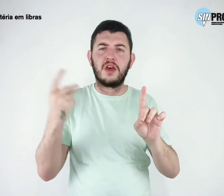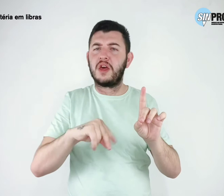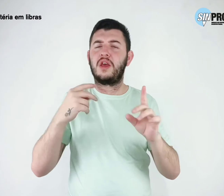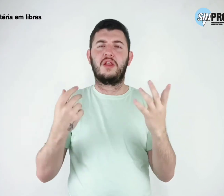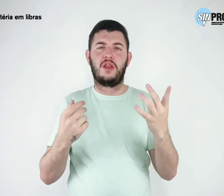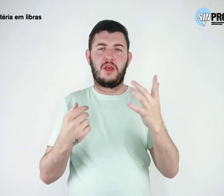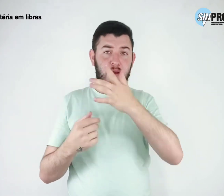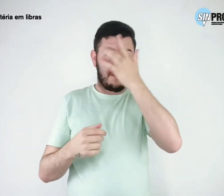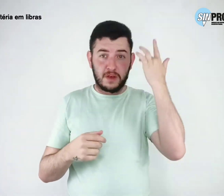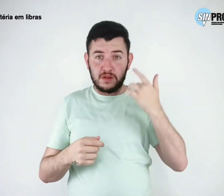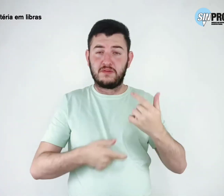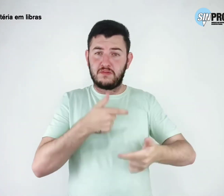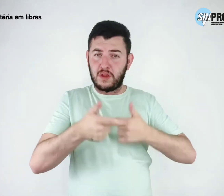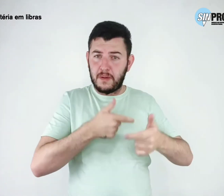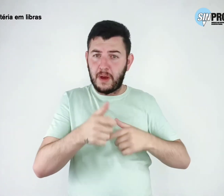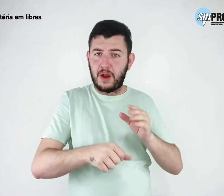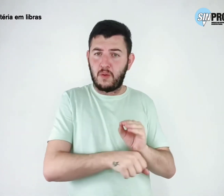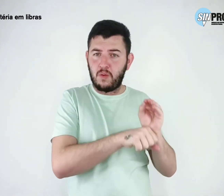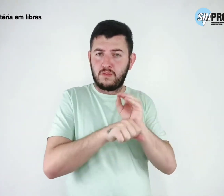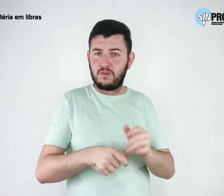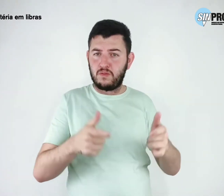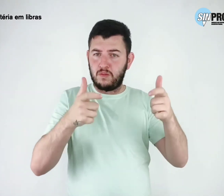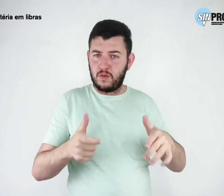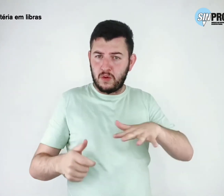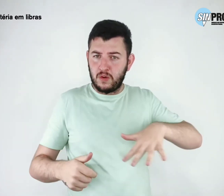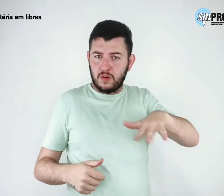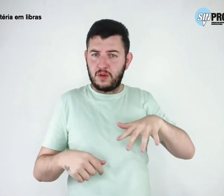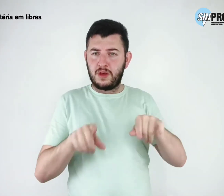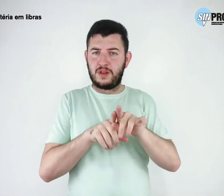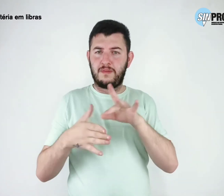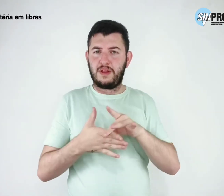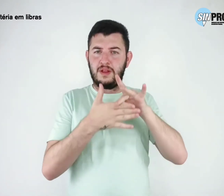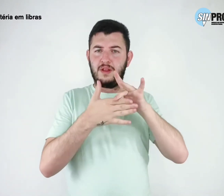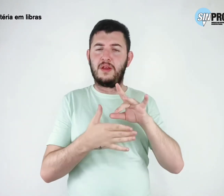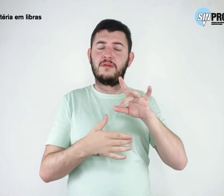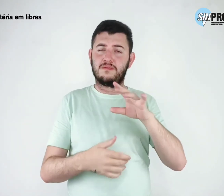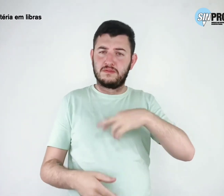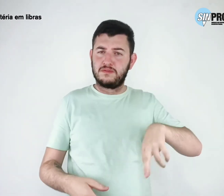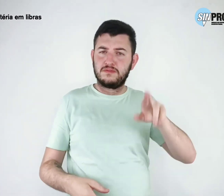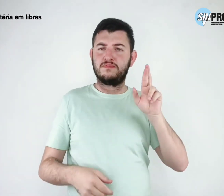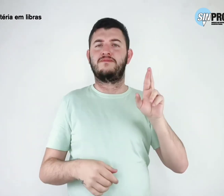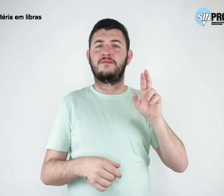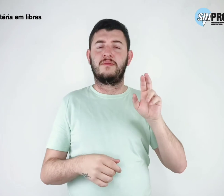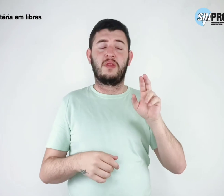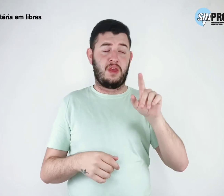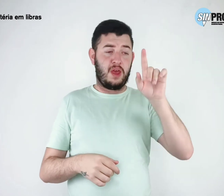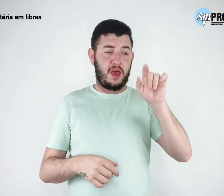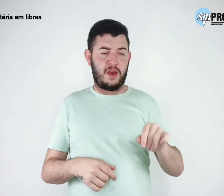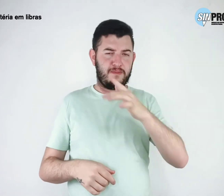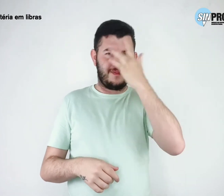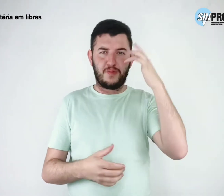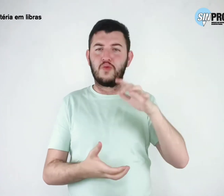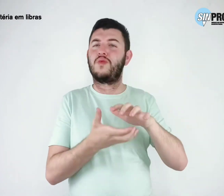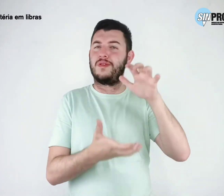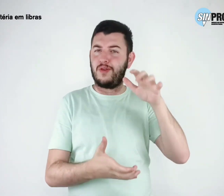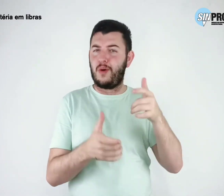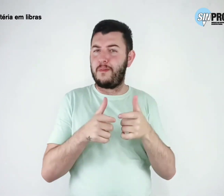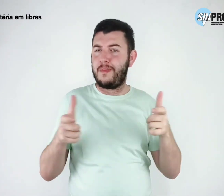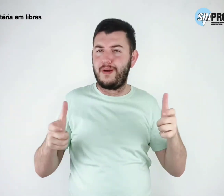lideranças religiosas, na maioria pessoas idosas, para obrigá-los a falar o